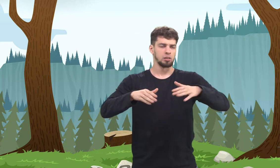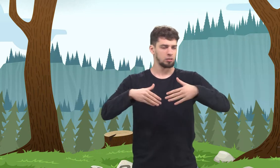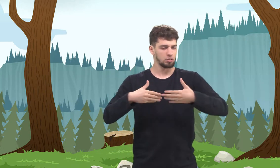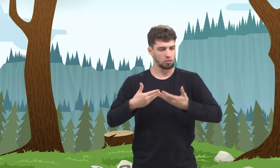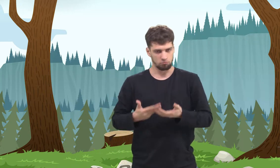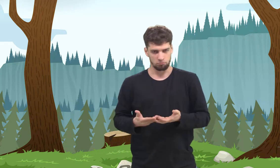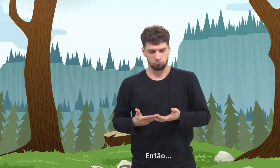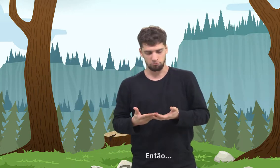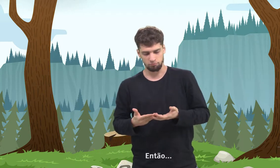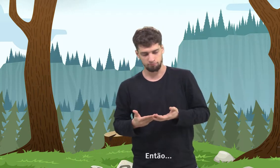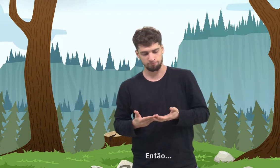então